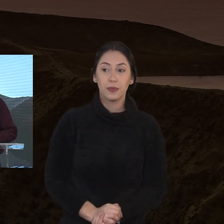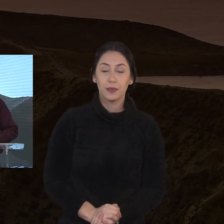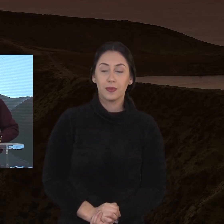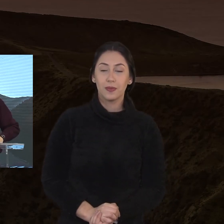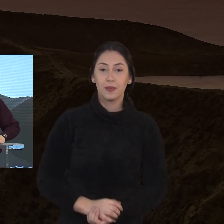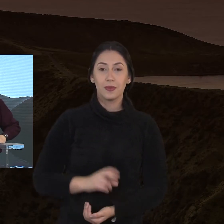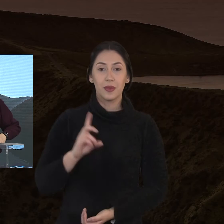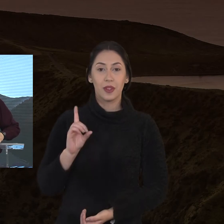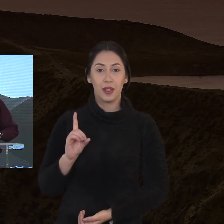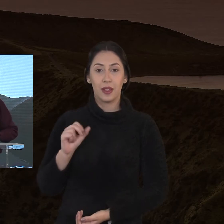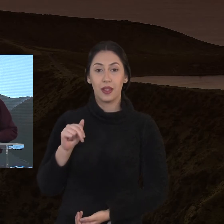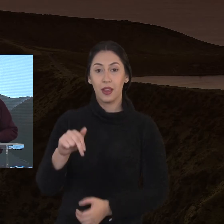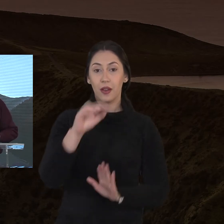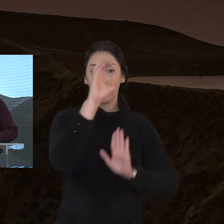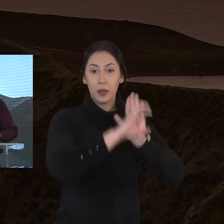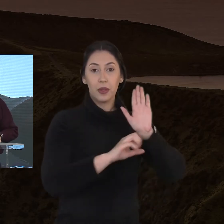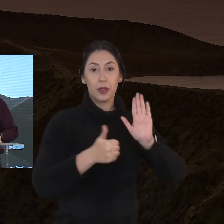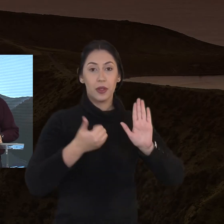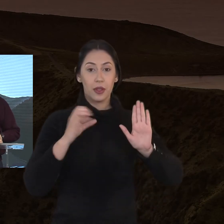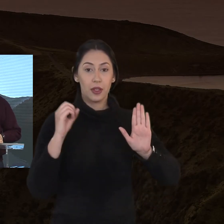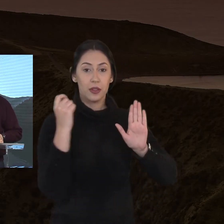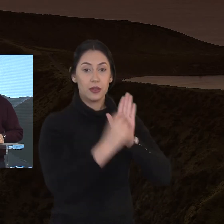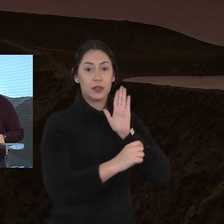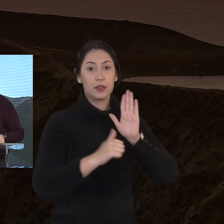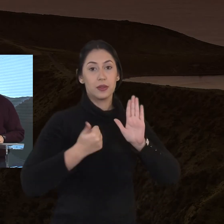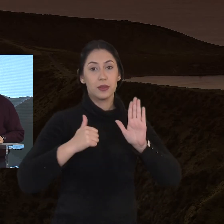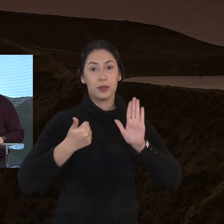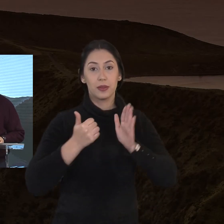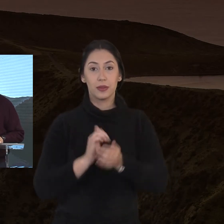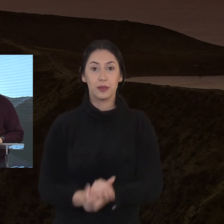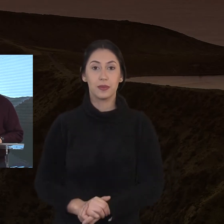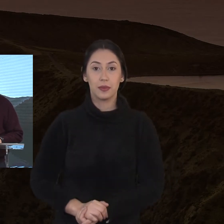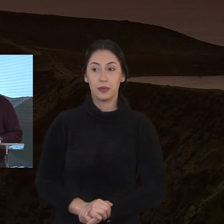o daniel capítulo 10 versículo 11